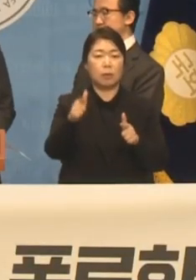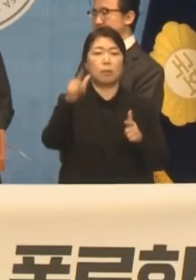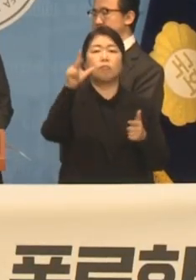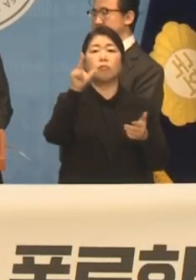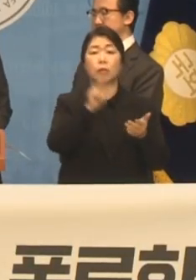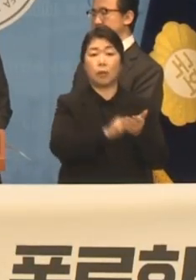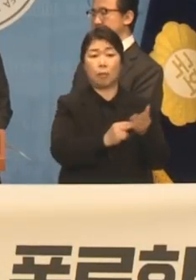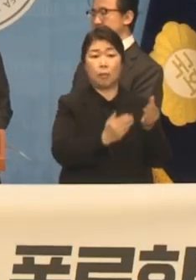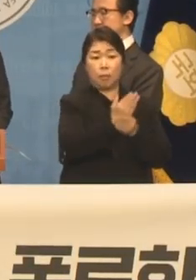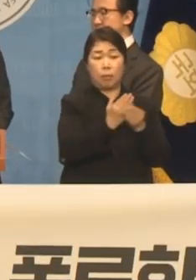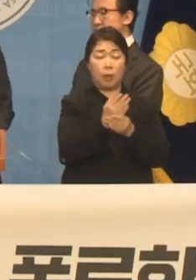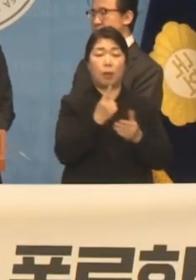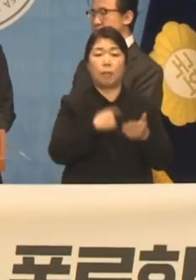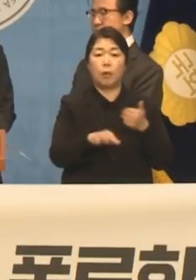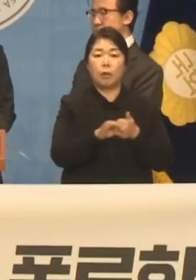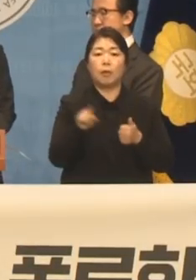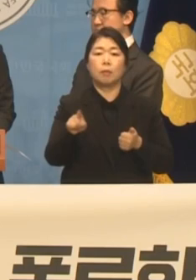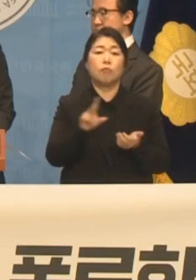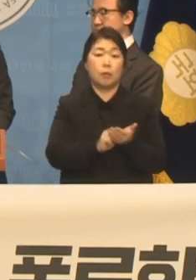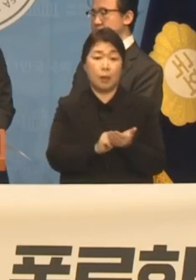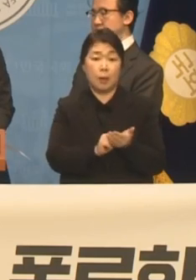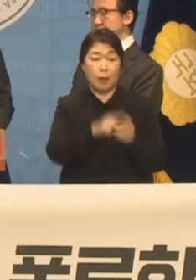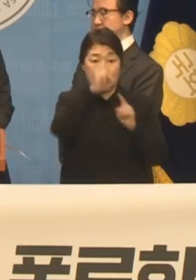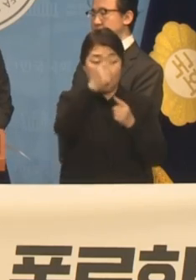해결사가 바로 김만배